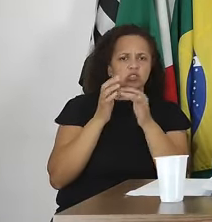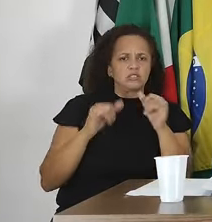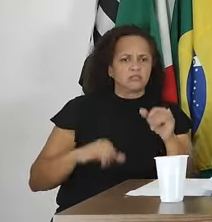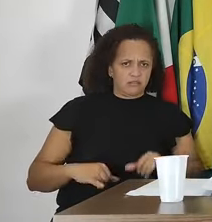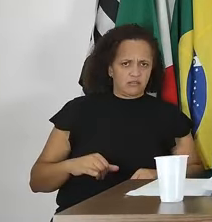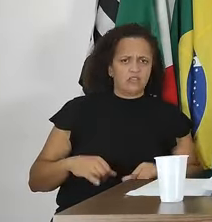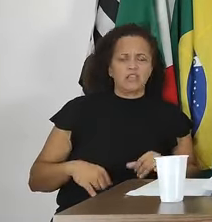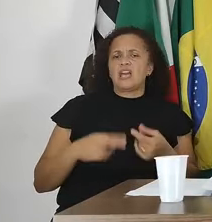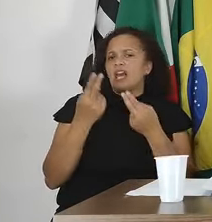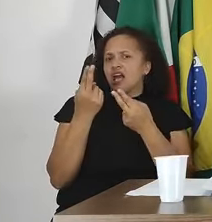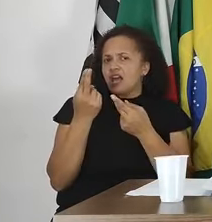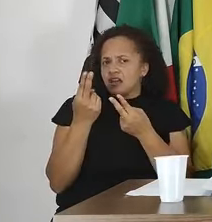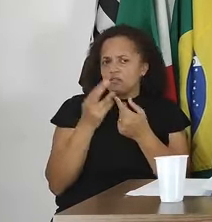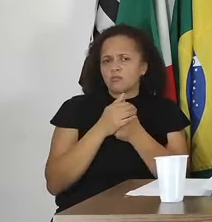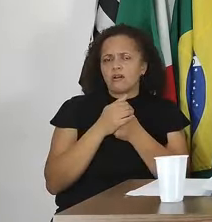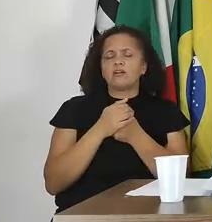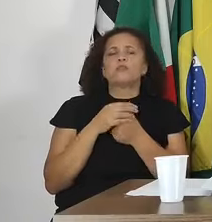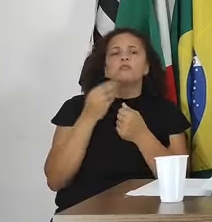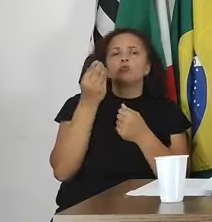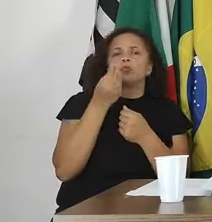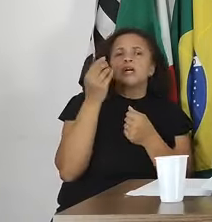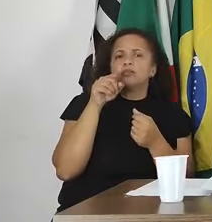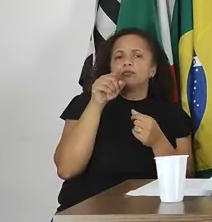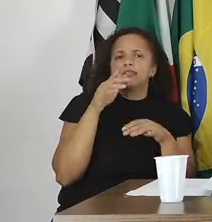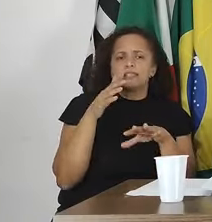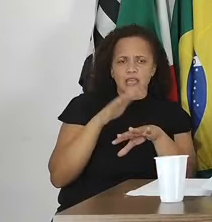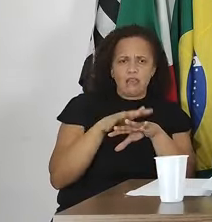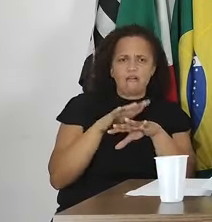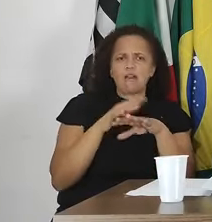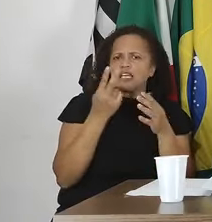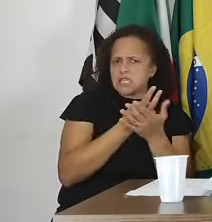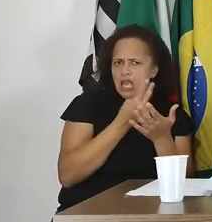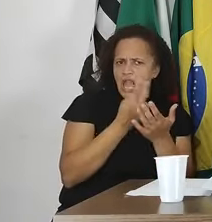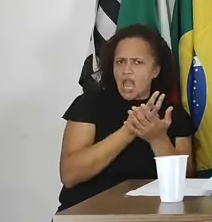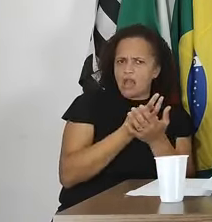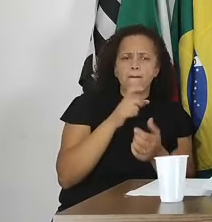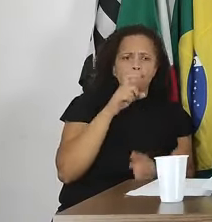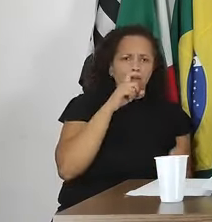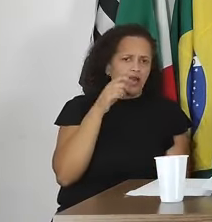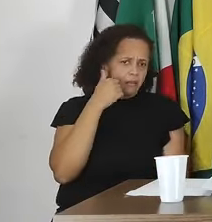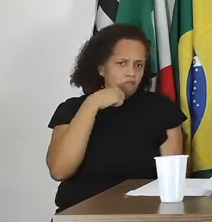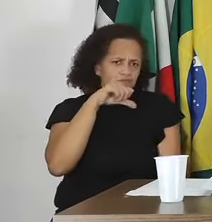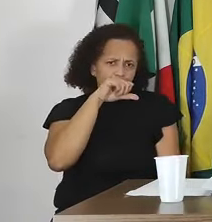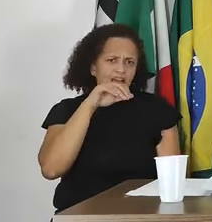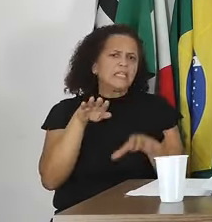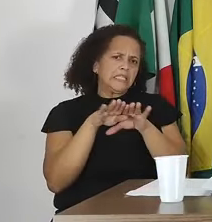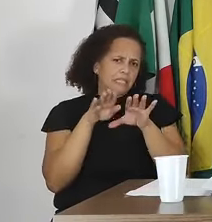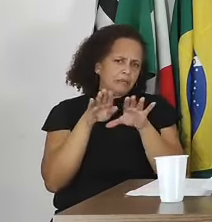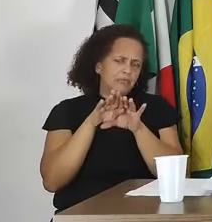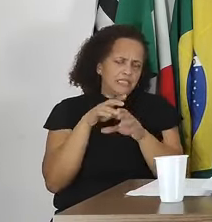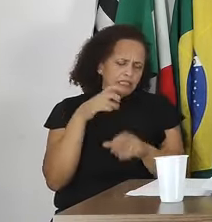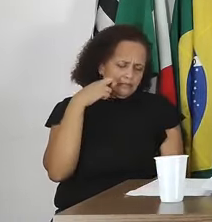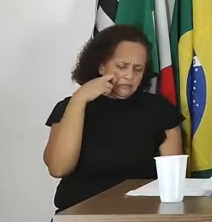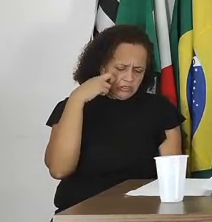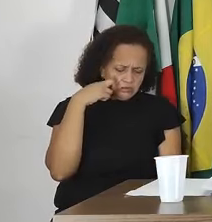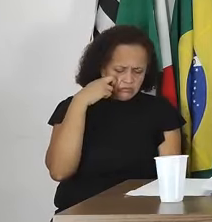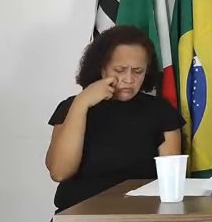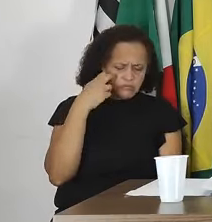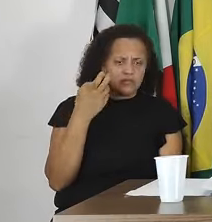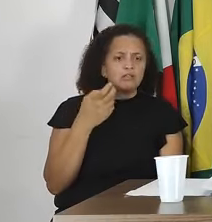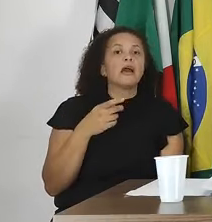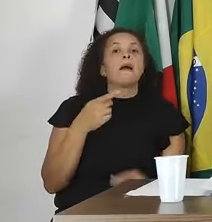com vergonha daquilo que você fez? Assim é o nosso pai. Ele fica com vergonha daquilo que a gente fez. Mas